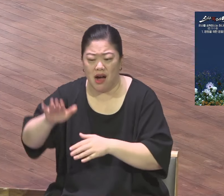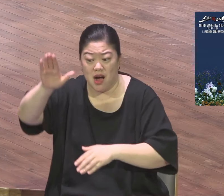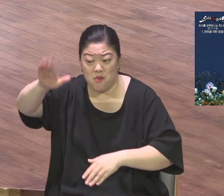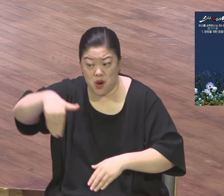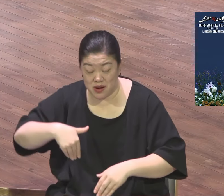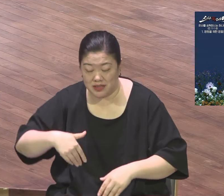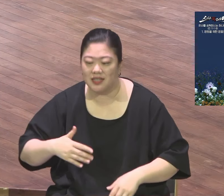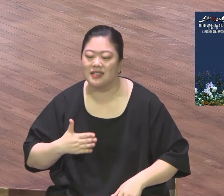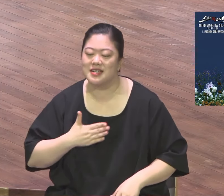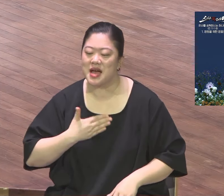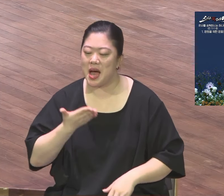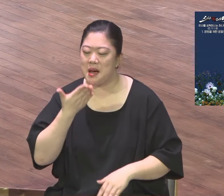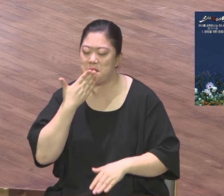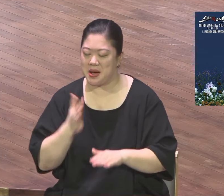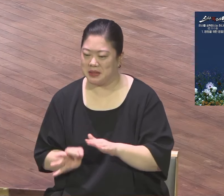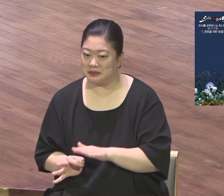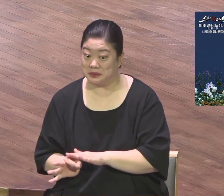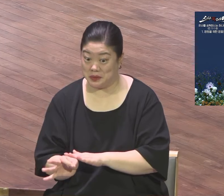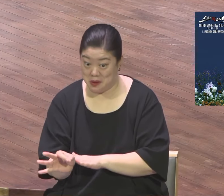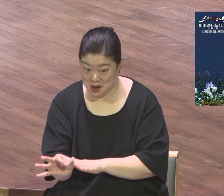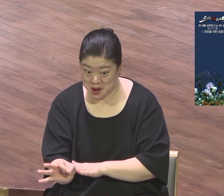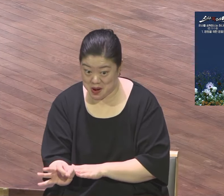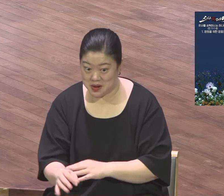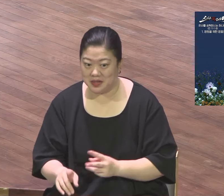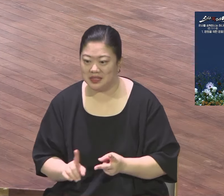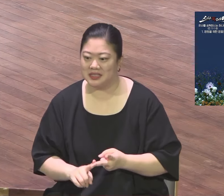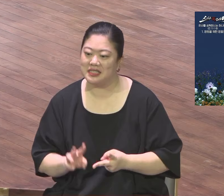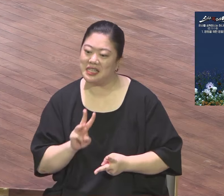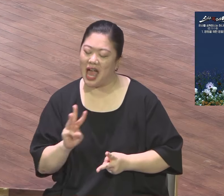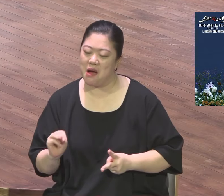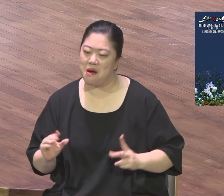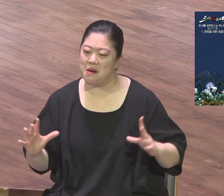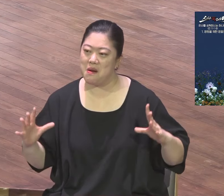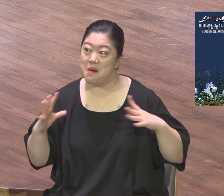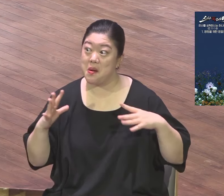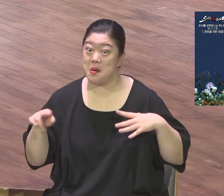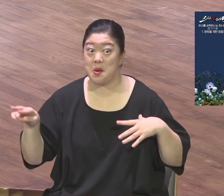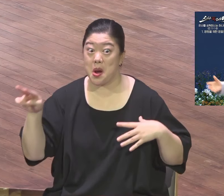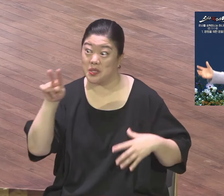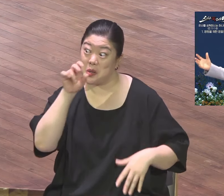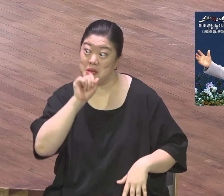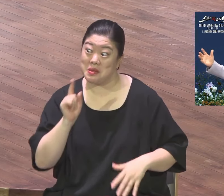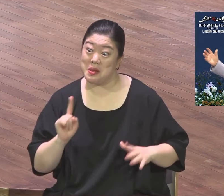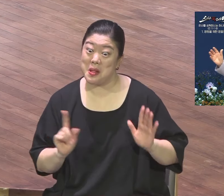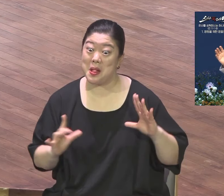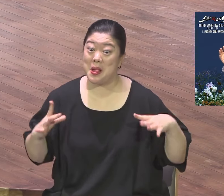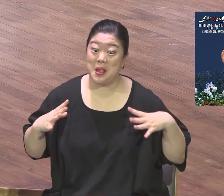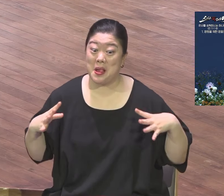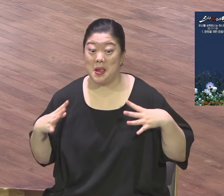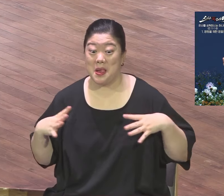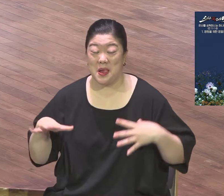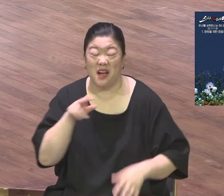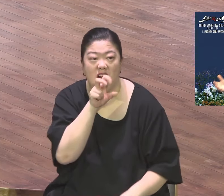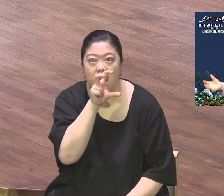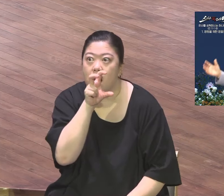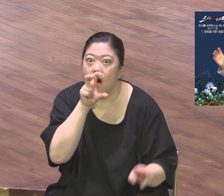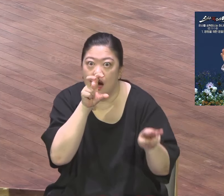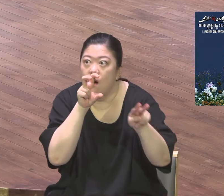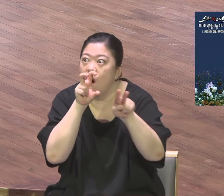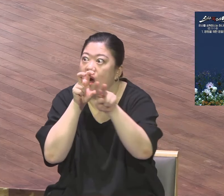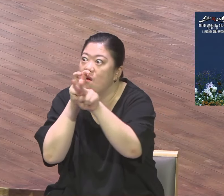대접하면서 참밥이 주면서 우리 교회를 막 자랑했대. 와, 책 서적은 막 그냥